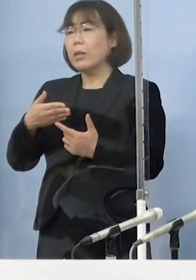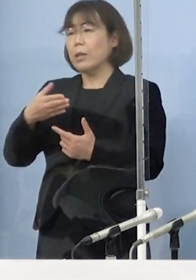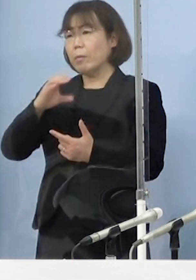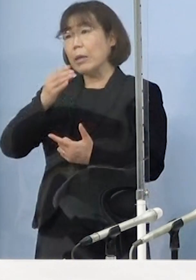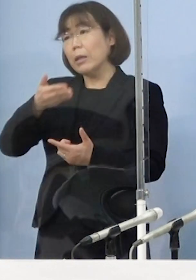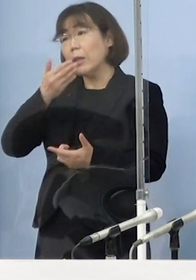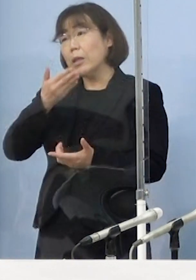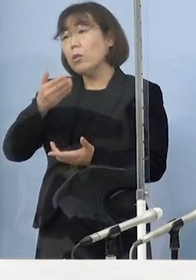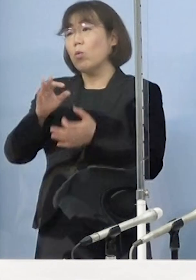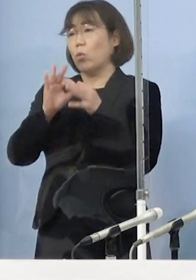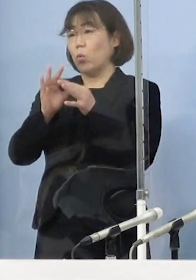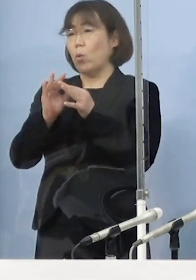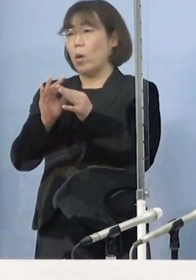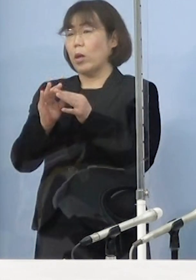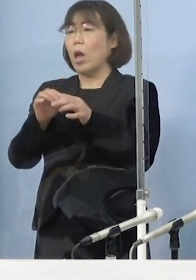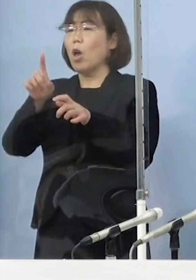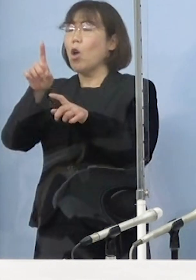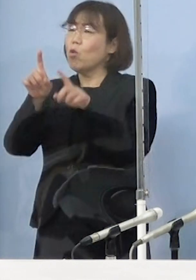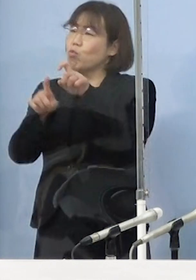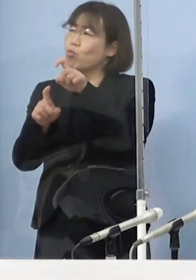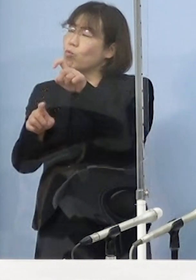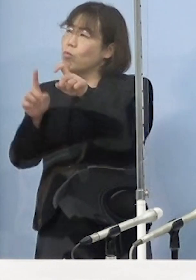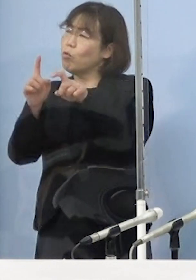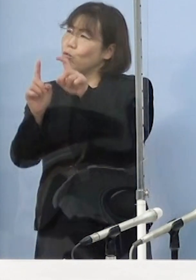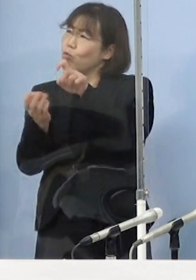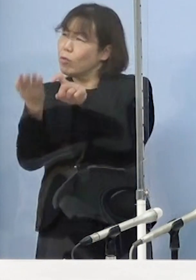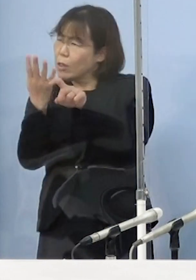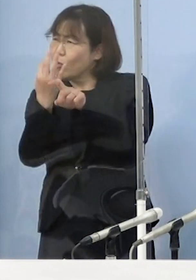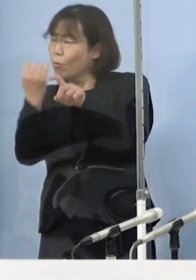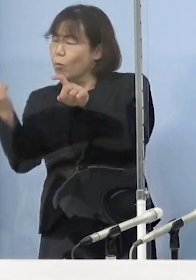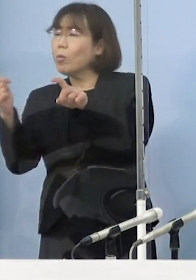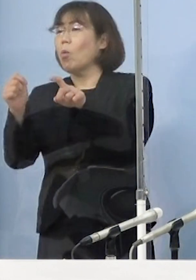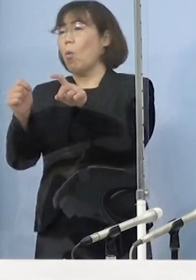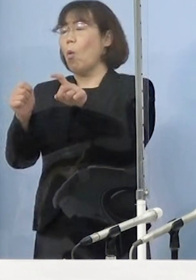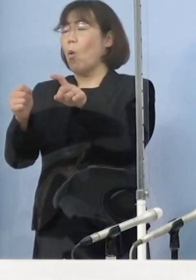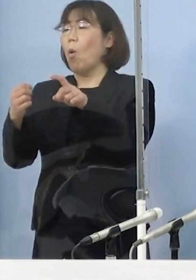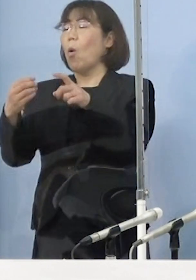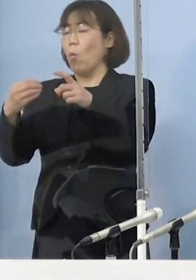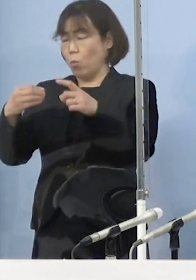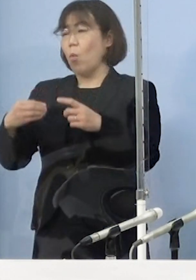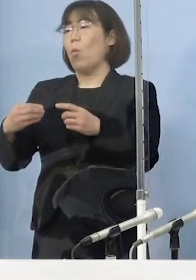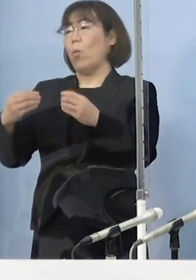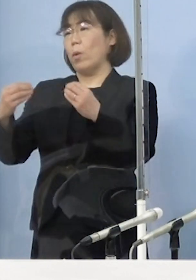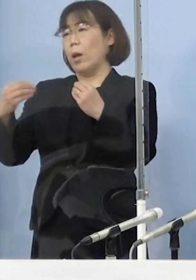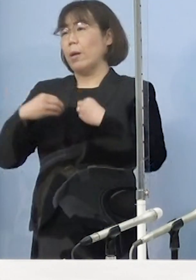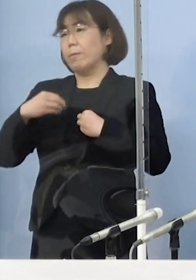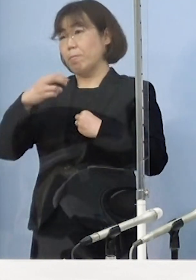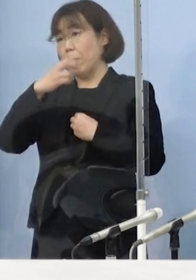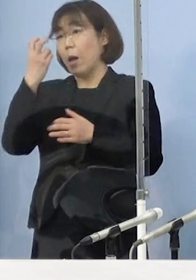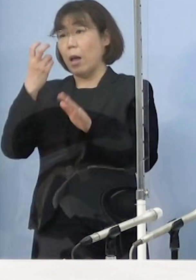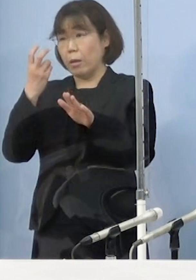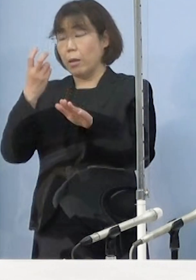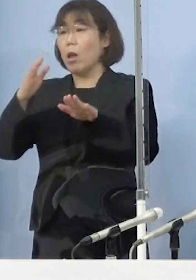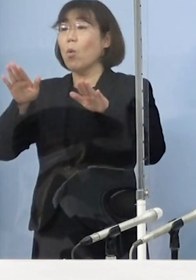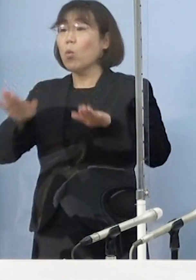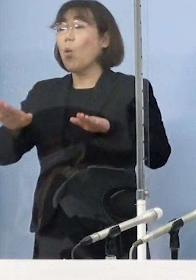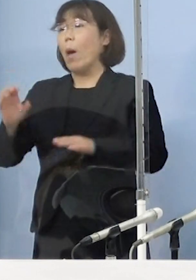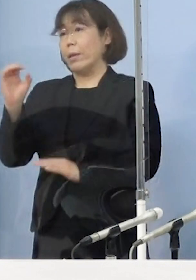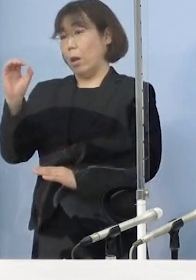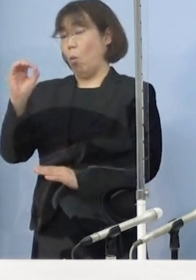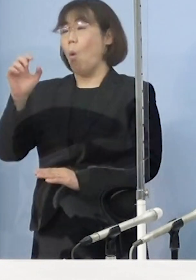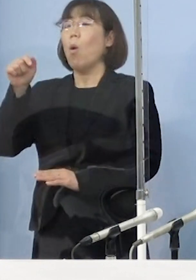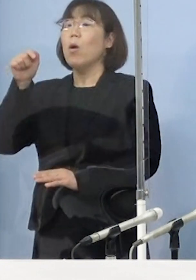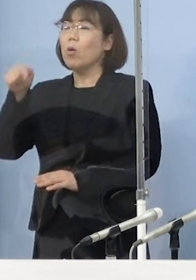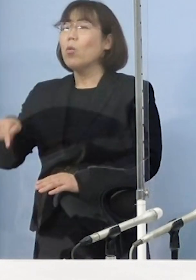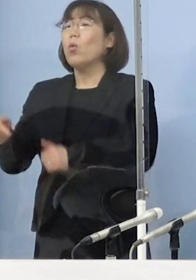陽性者が出ていたと、それがついに今日もゼロということですから、まずはこうした点のご協力